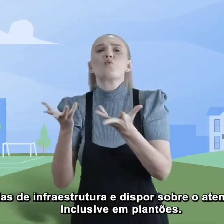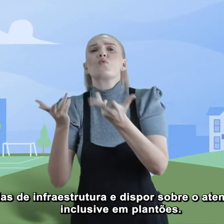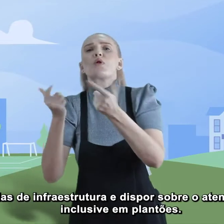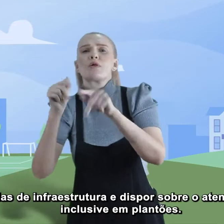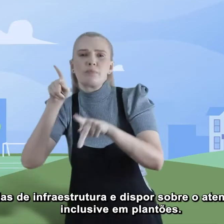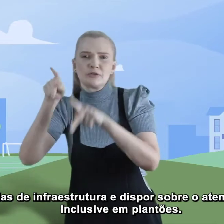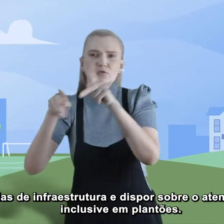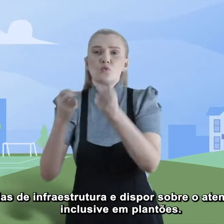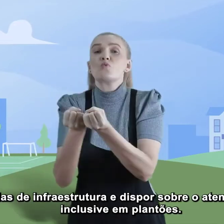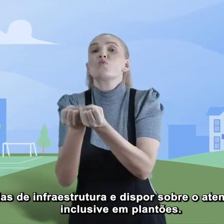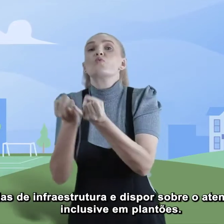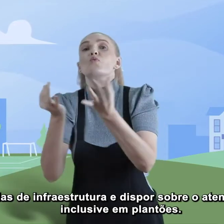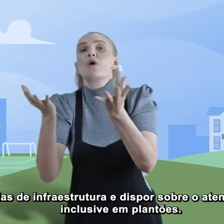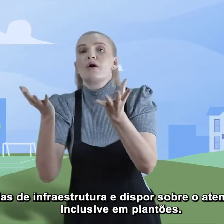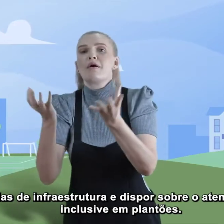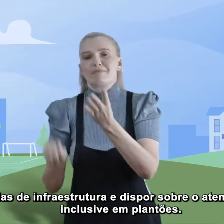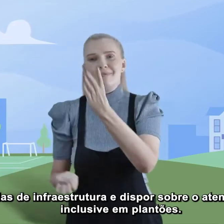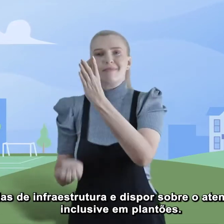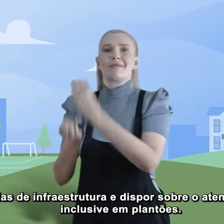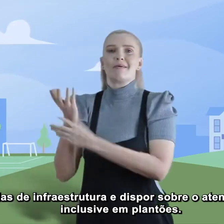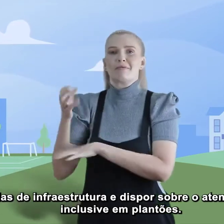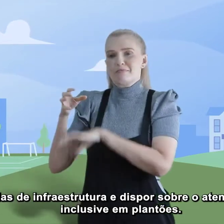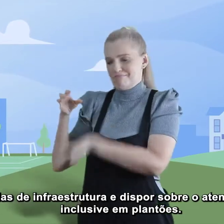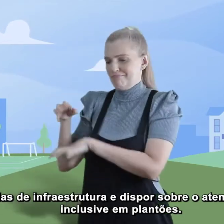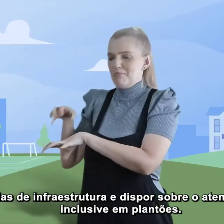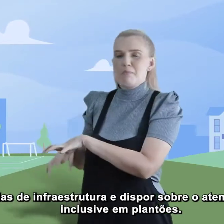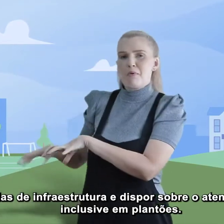atendimento, inclusive em plantões.